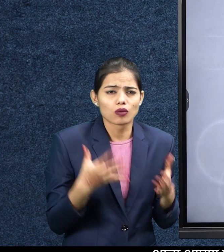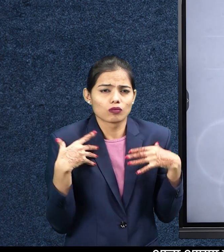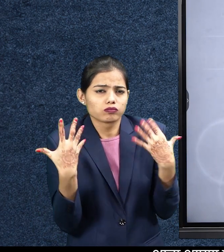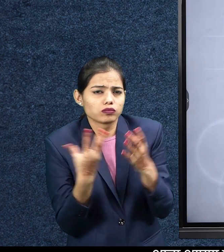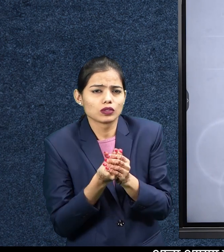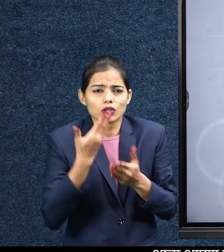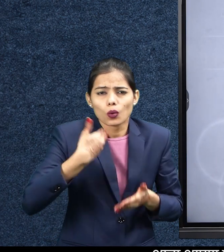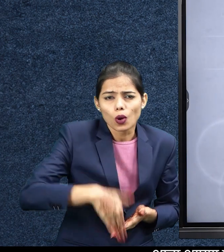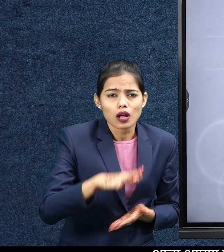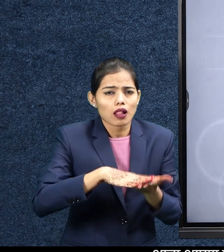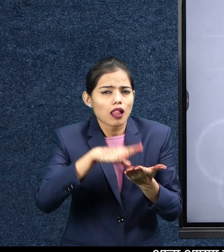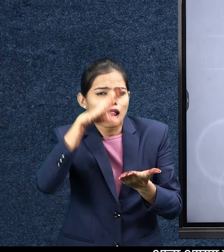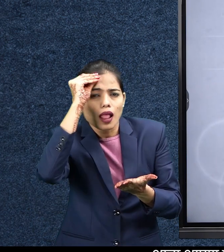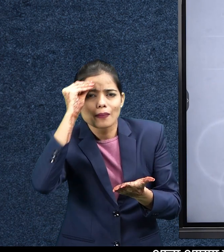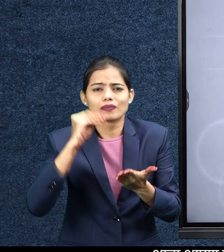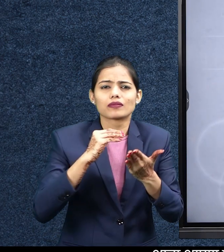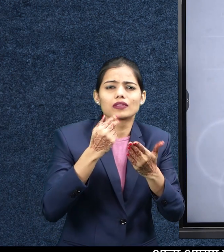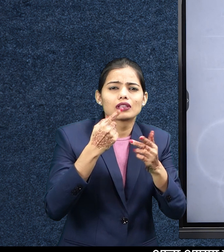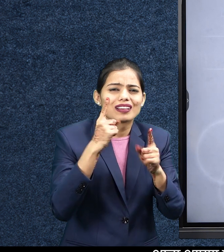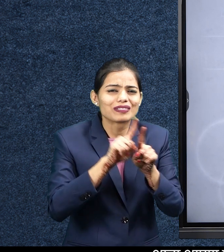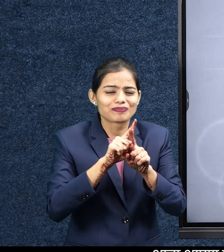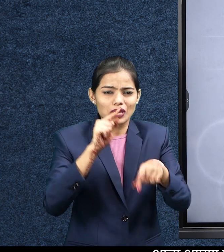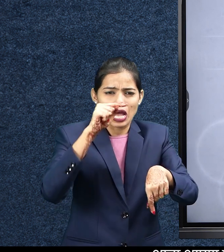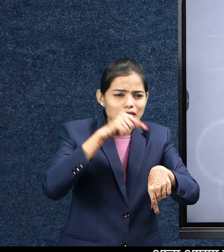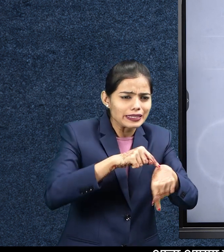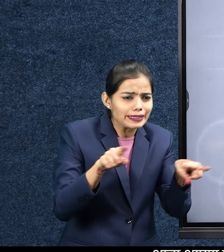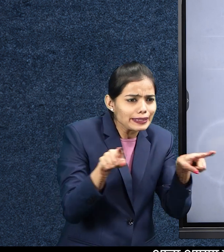आता आपण परस्पर अनन्य घटना काय आहेत ते जाणून घेऊ.